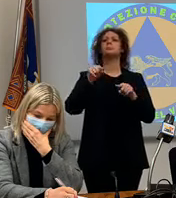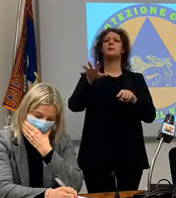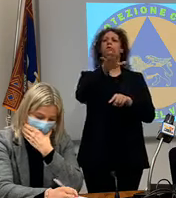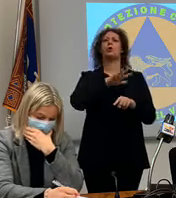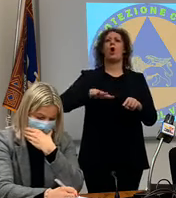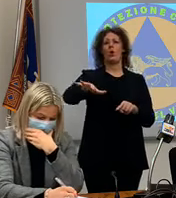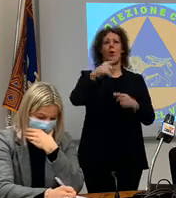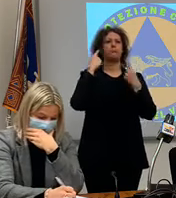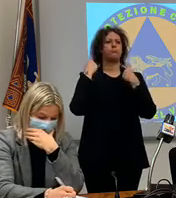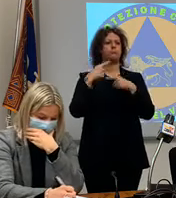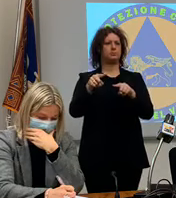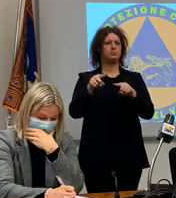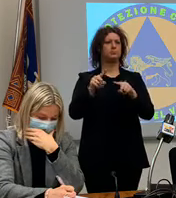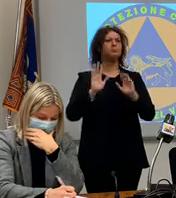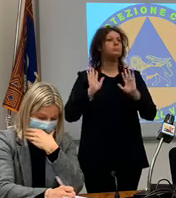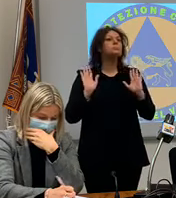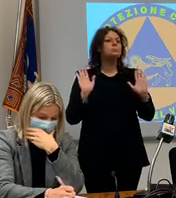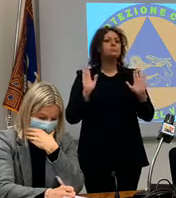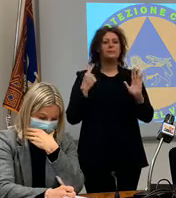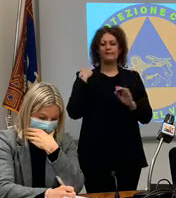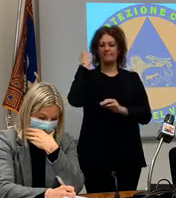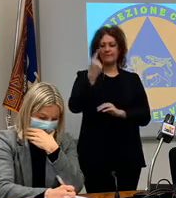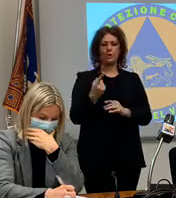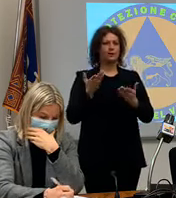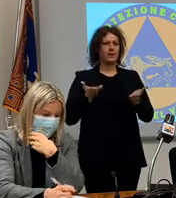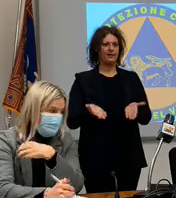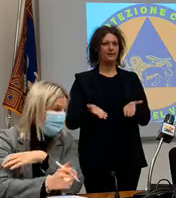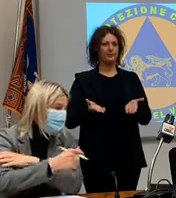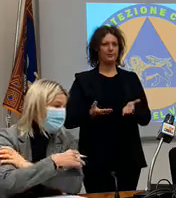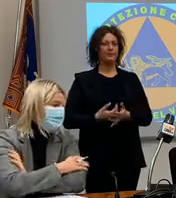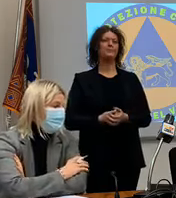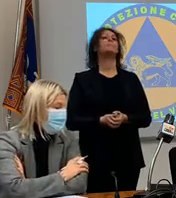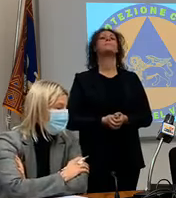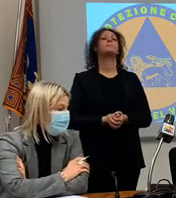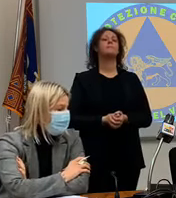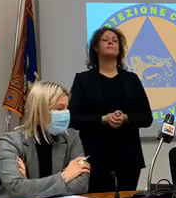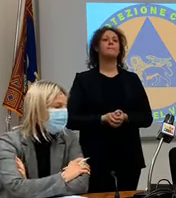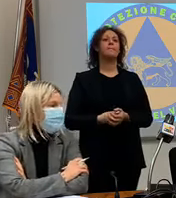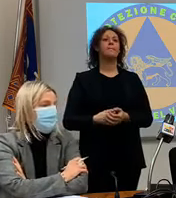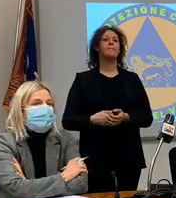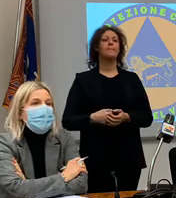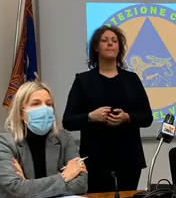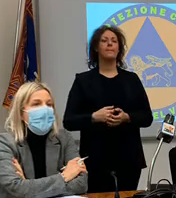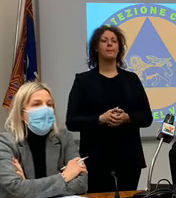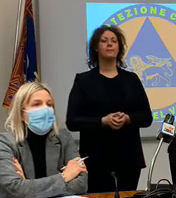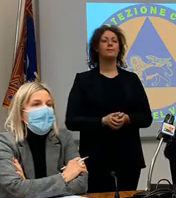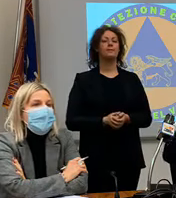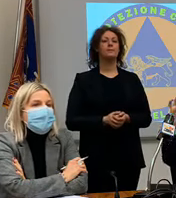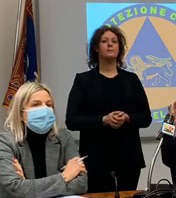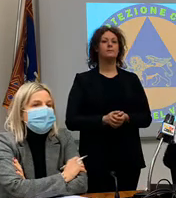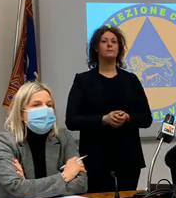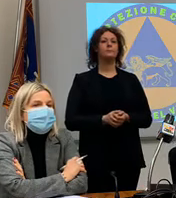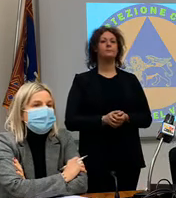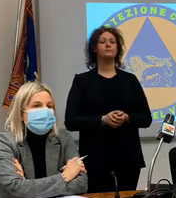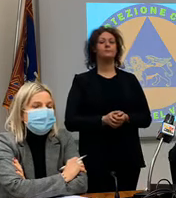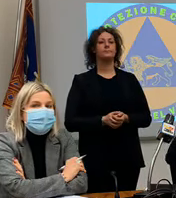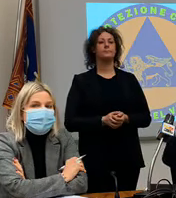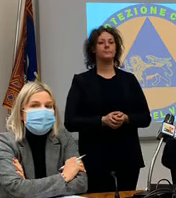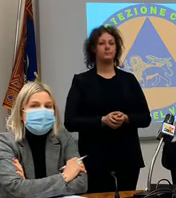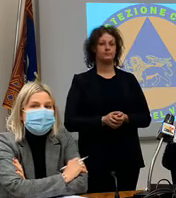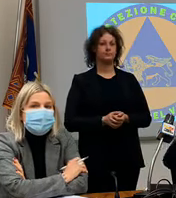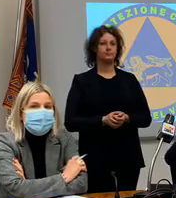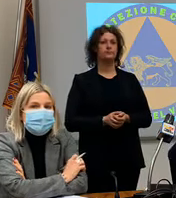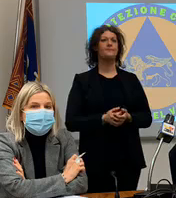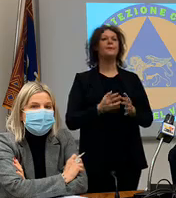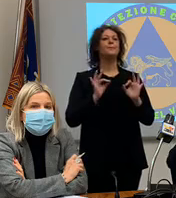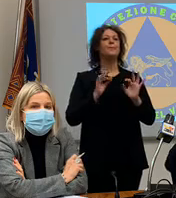ed è stato quello adesso è stato fatto facevo vedere all'assessore uno specchietto che dice negli ultimi tre